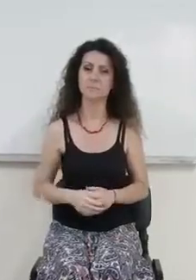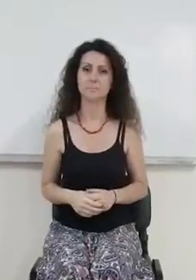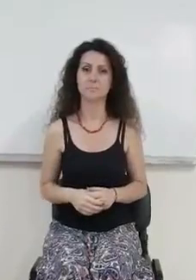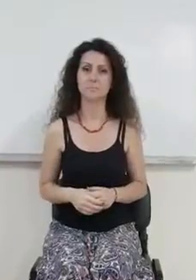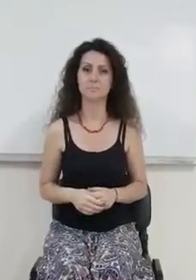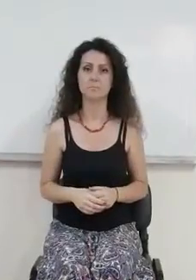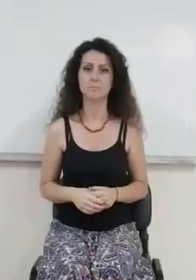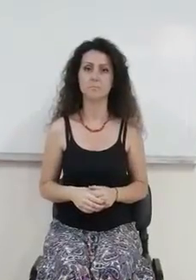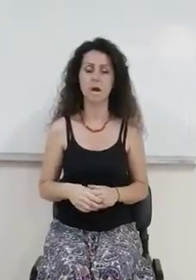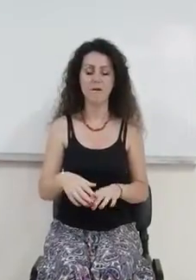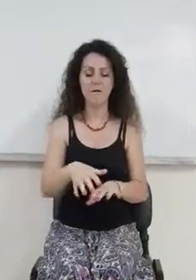Vali,